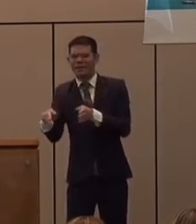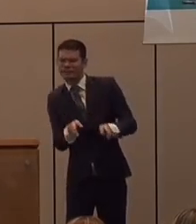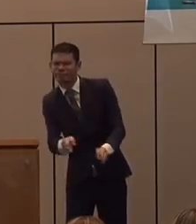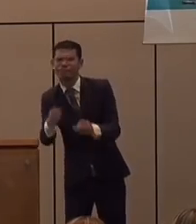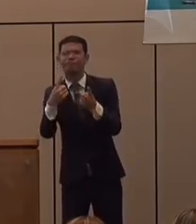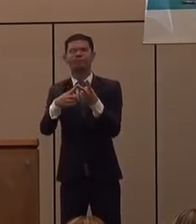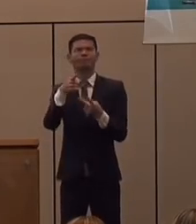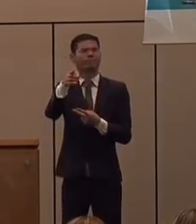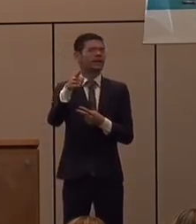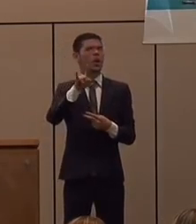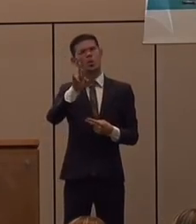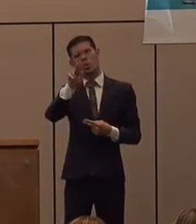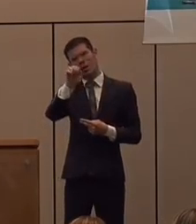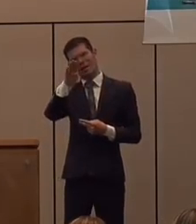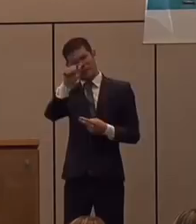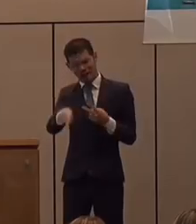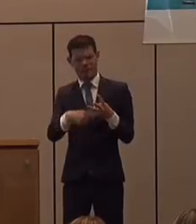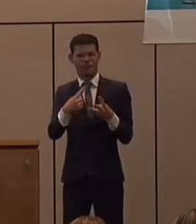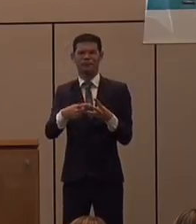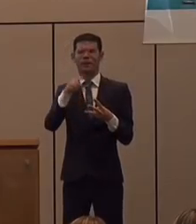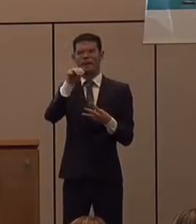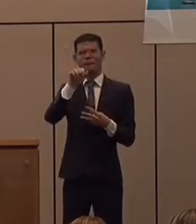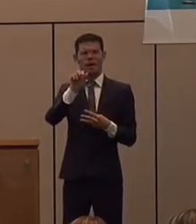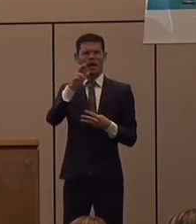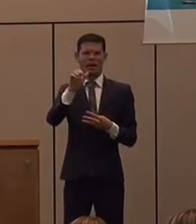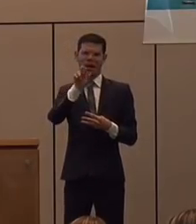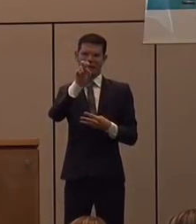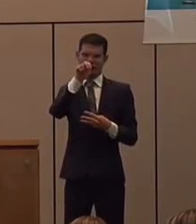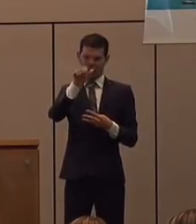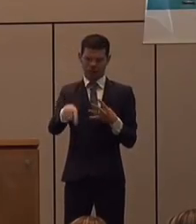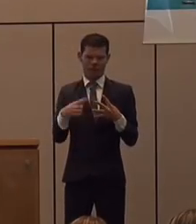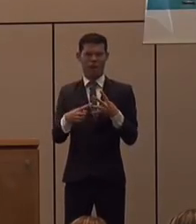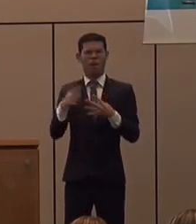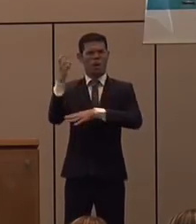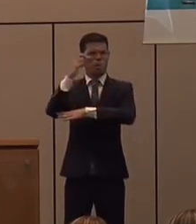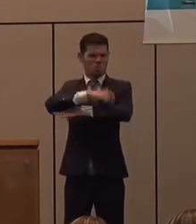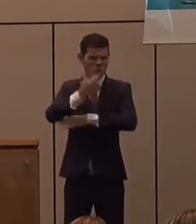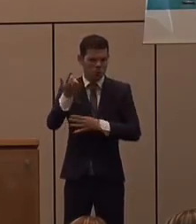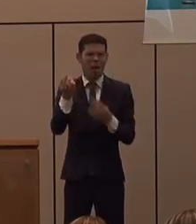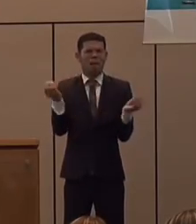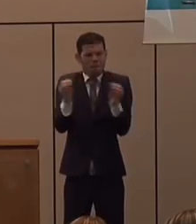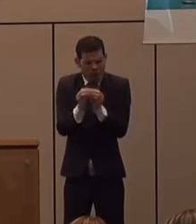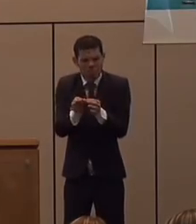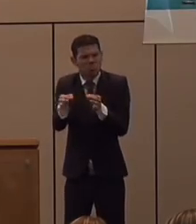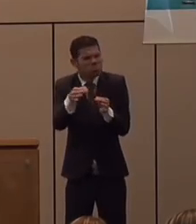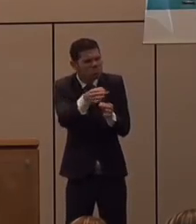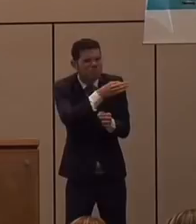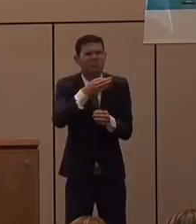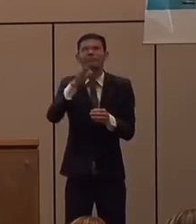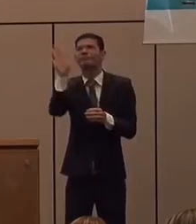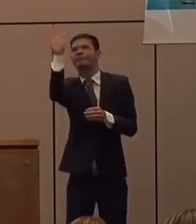el urabá la zona de la macarena y el putumayo sino que ahora hemos incorporado también a nuevos municipios del departamento